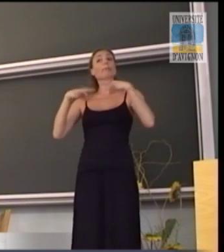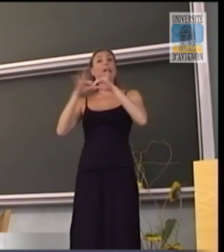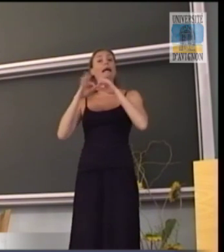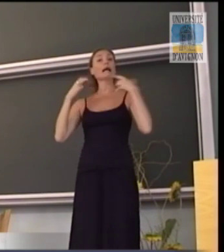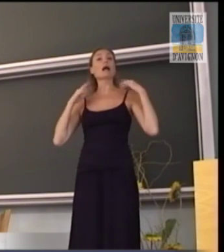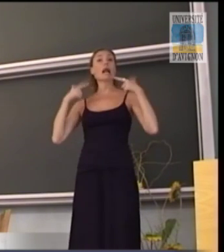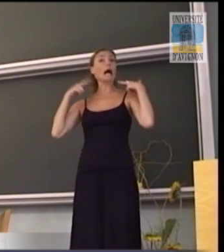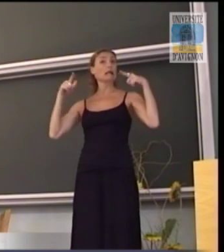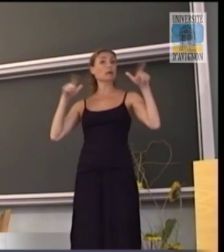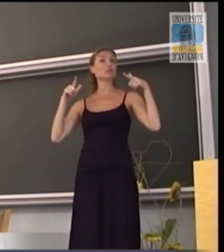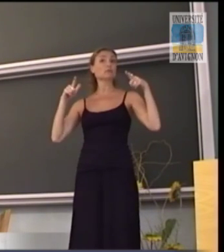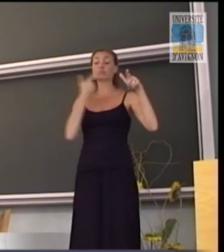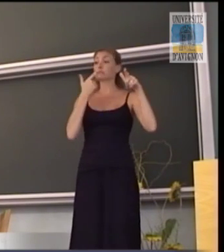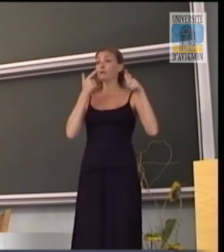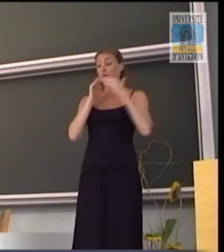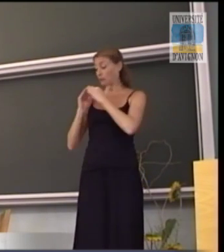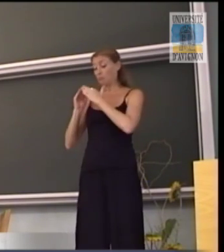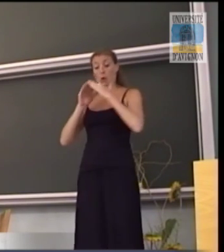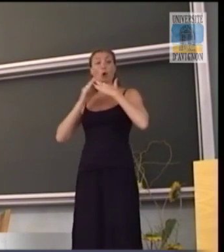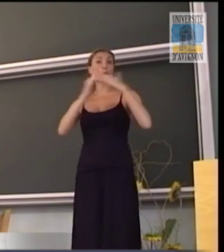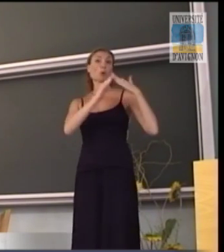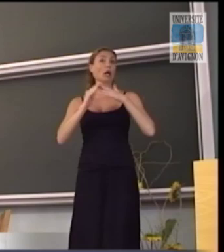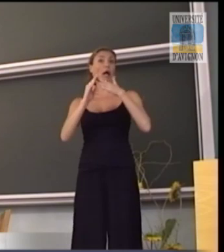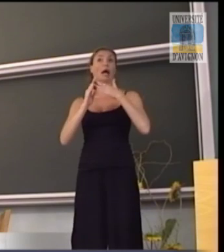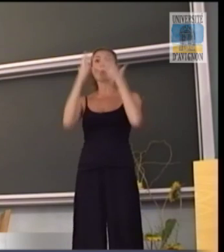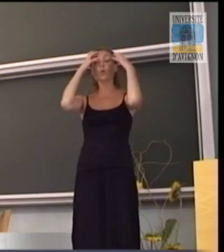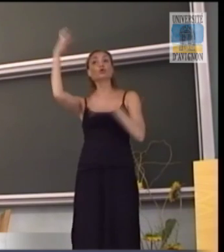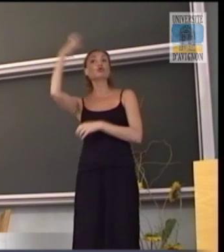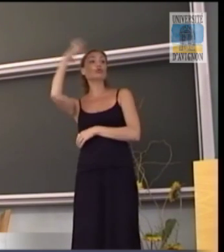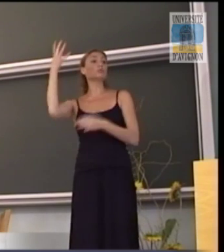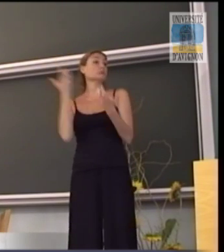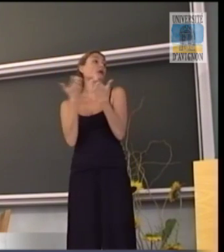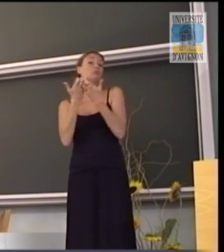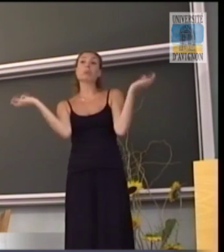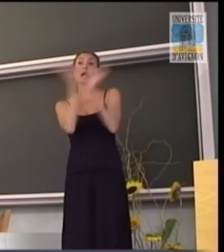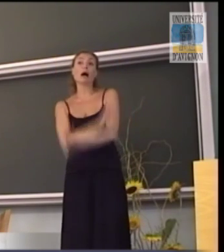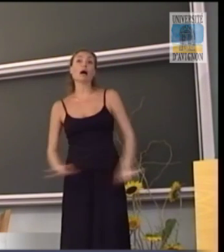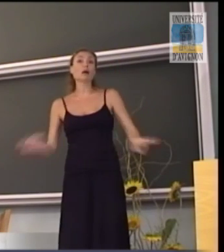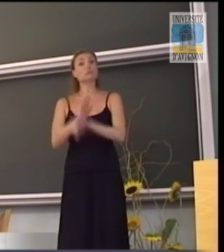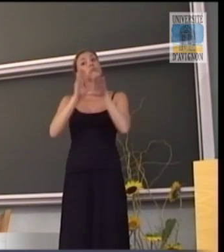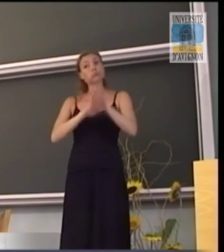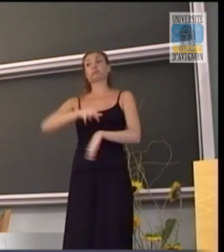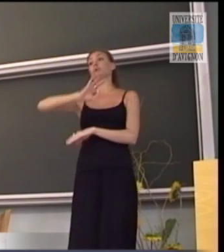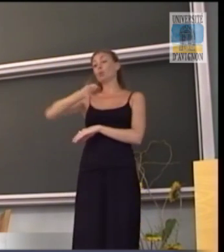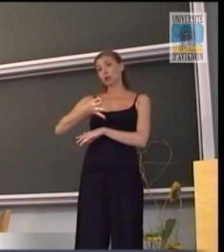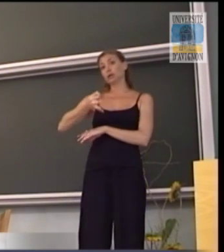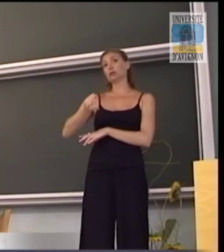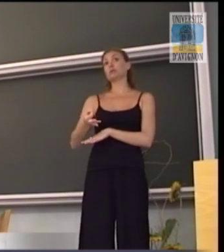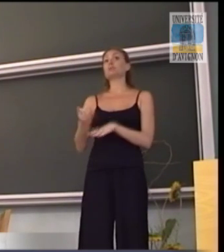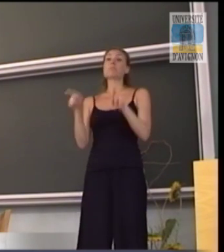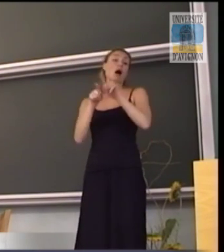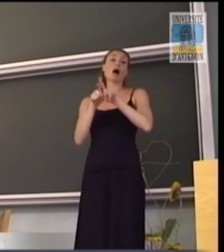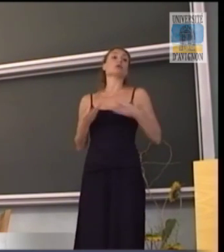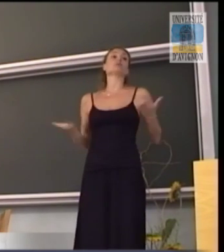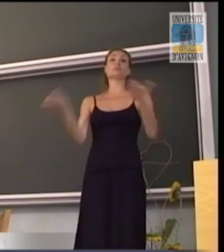respectable. Et que donc, de fait, si ces gens se réunissent, c'est le problème associatif, dans le secteur du handicap en France